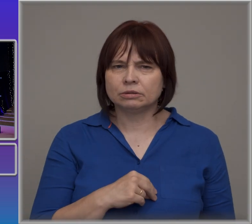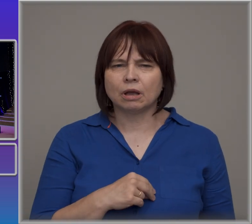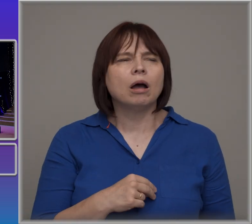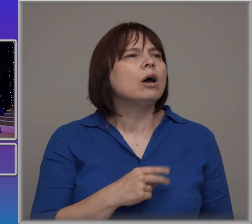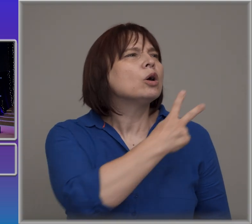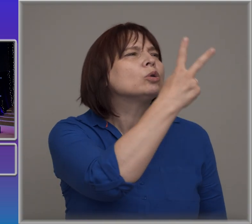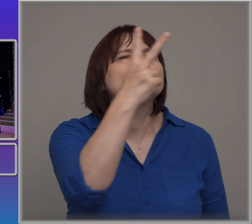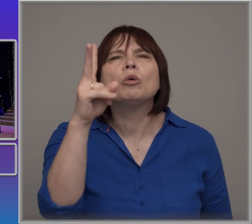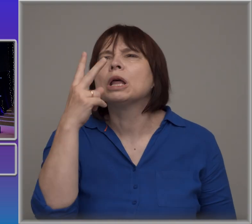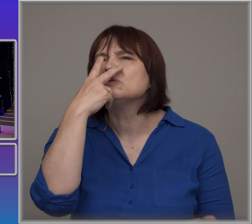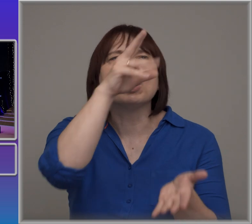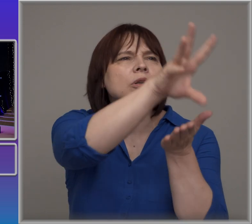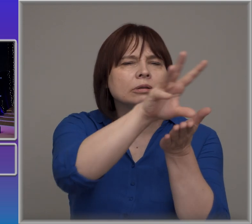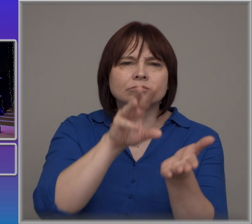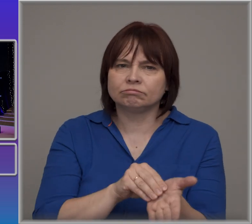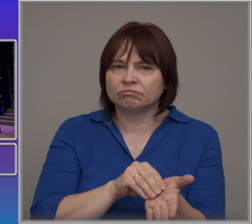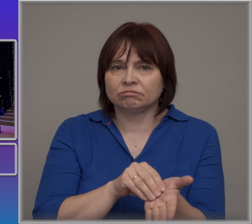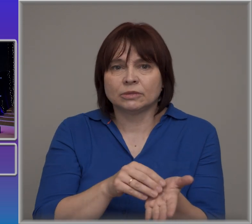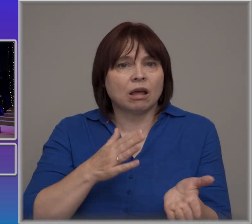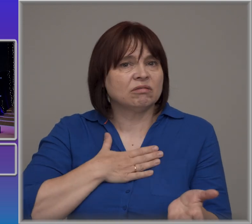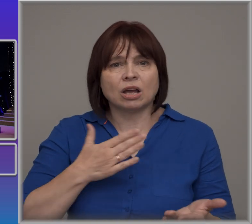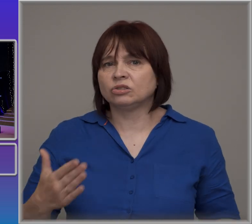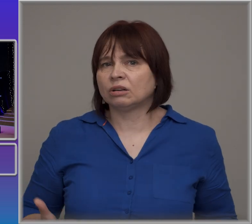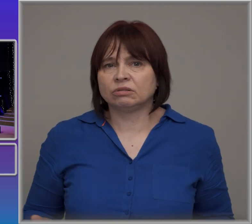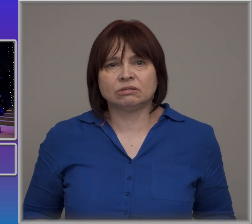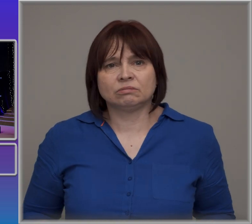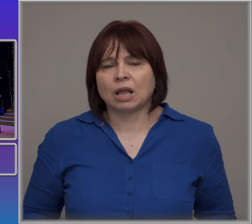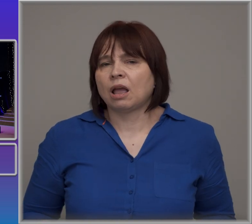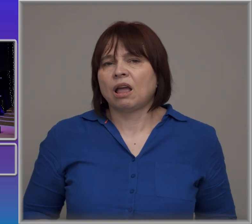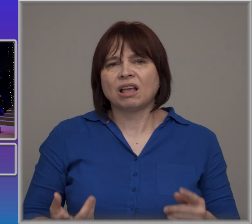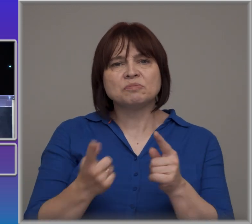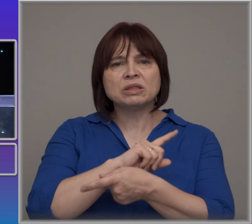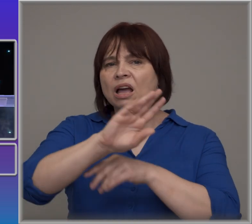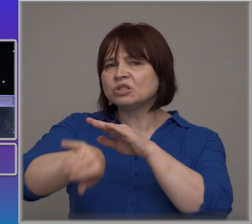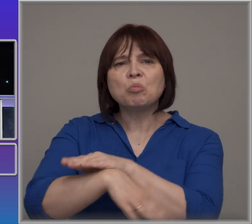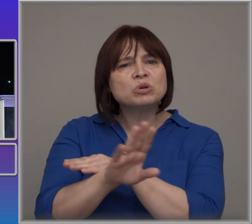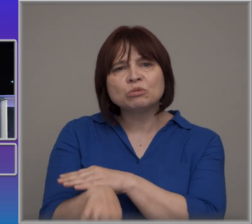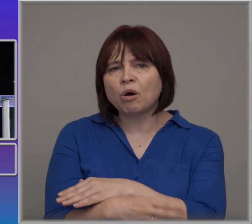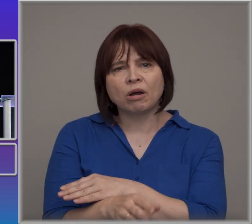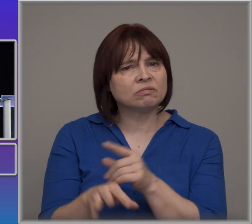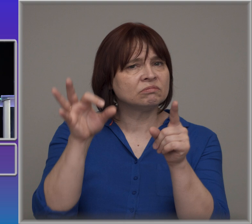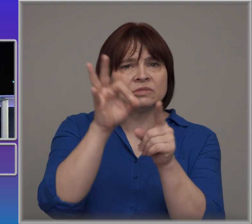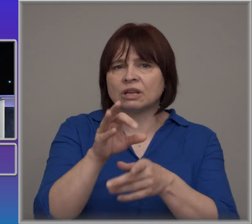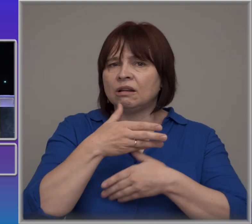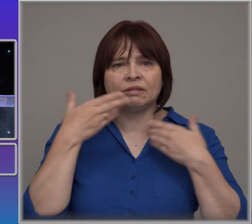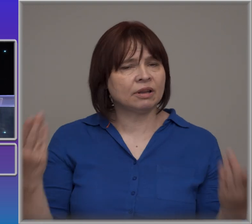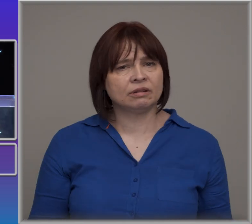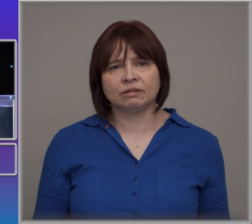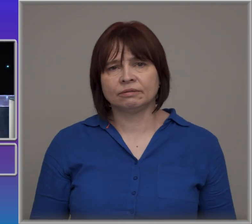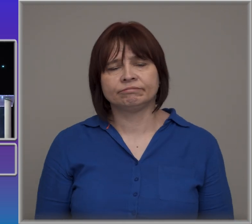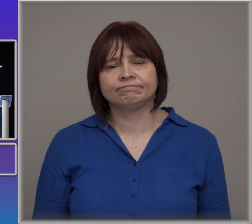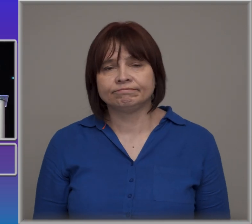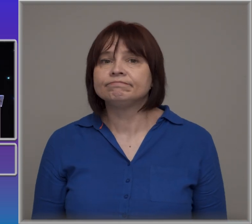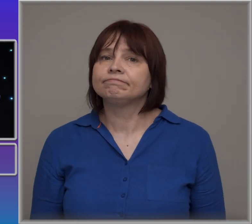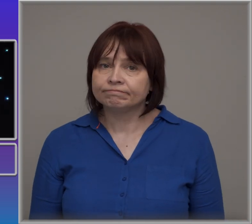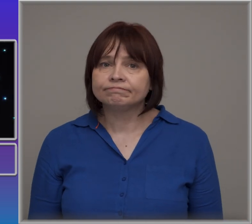творении. Аллилуйя, скажи. Слава Господу. Так вот, вы заметили, да, два